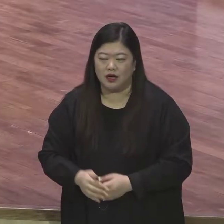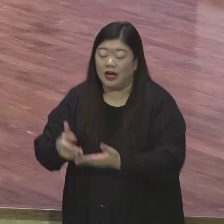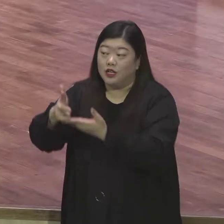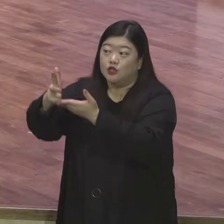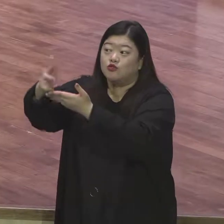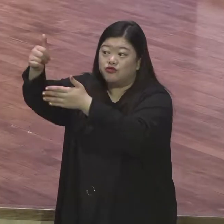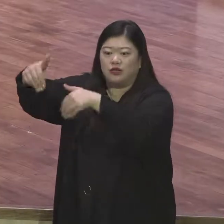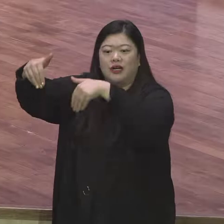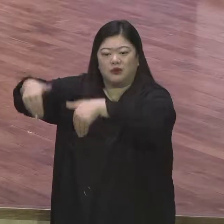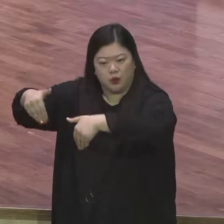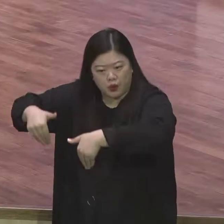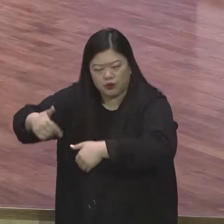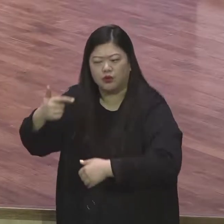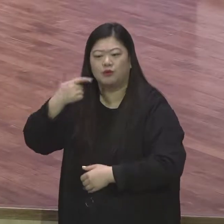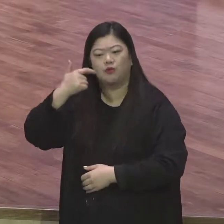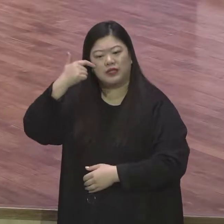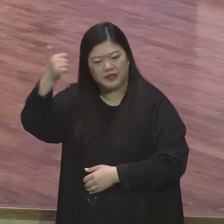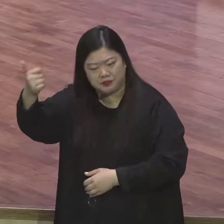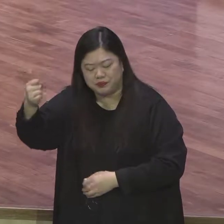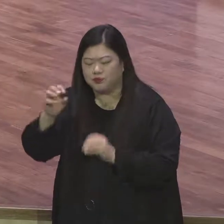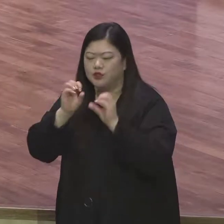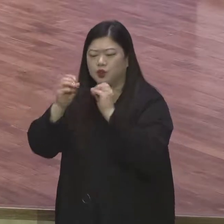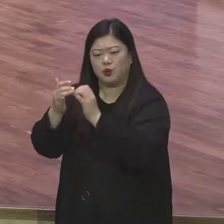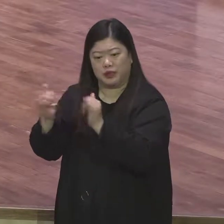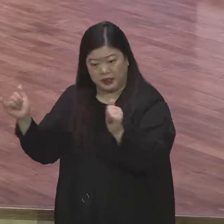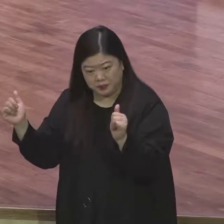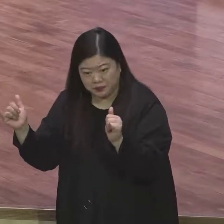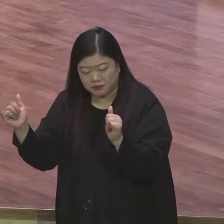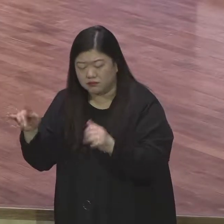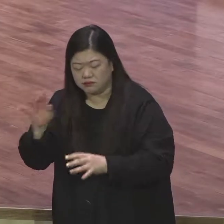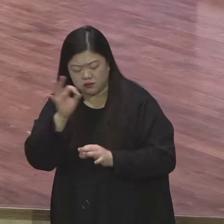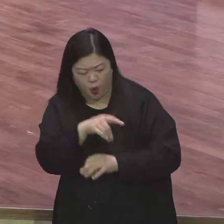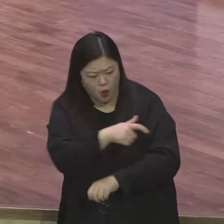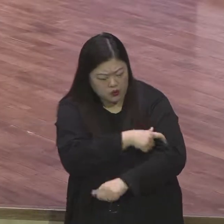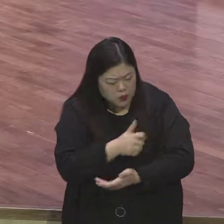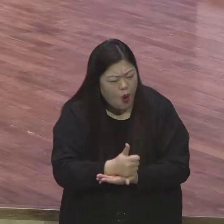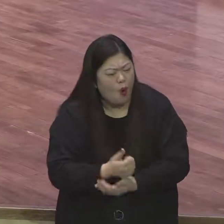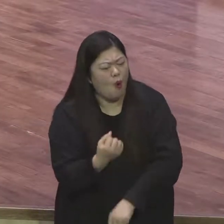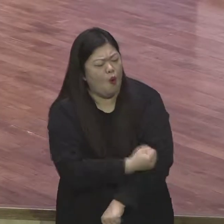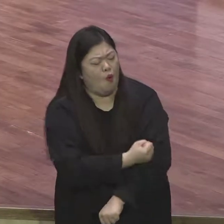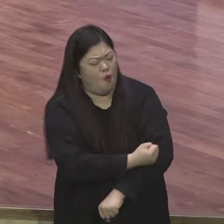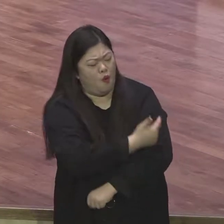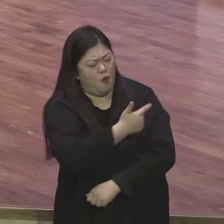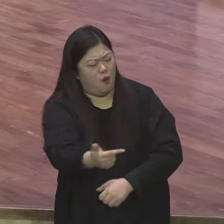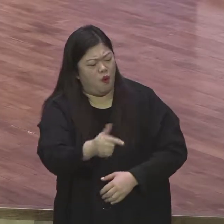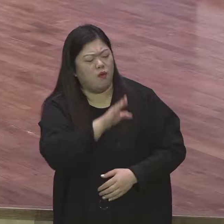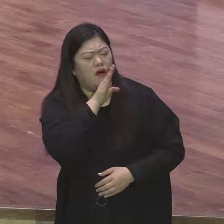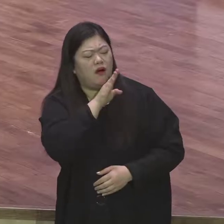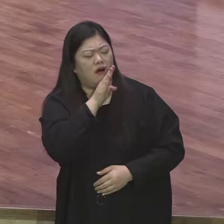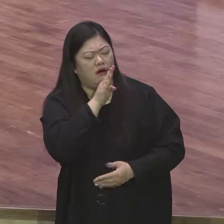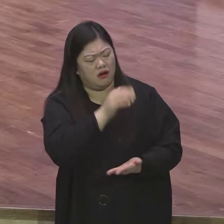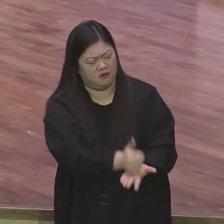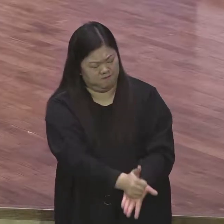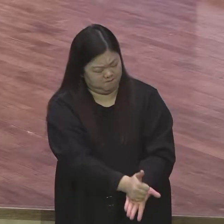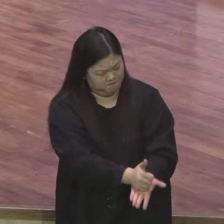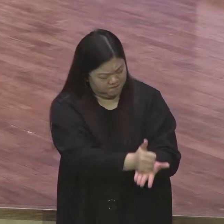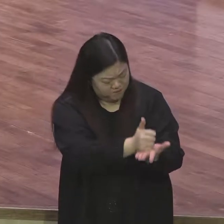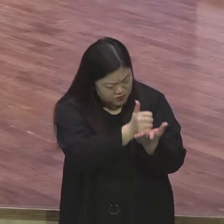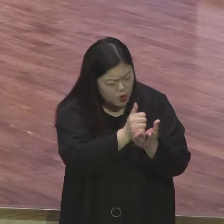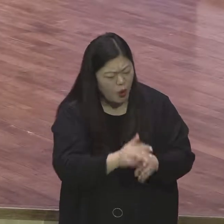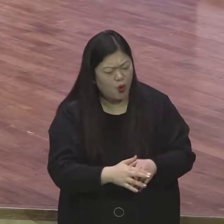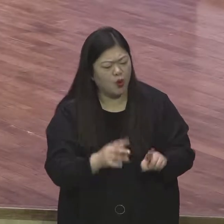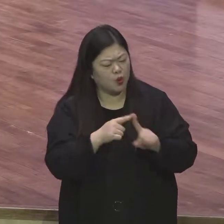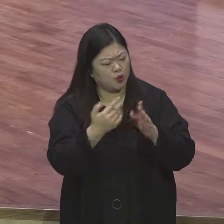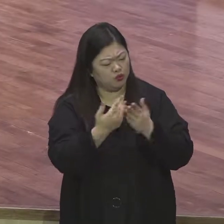저 사람 정말 복음을 위해 수고했지. 정말 교회를 위해서 수고했지. 충성된